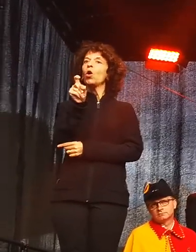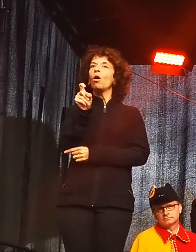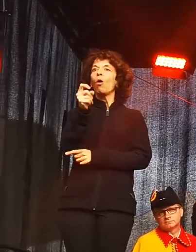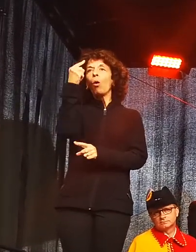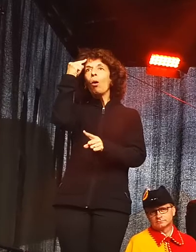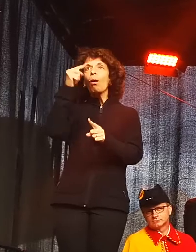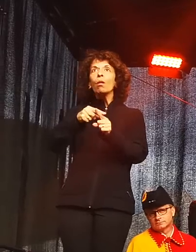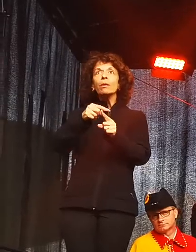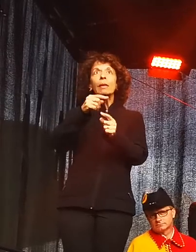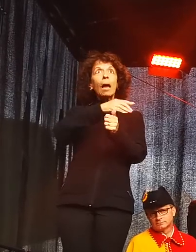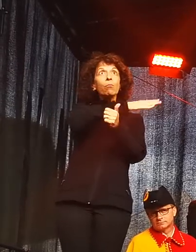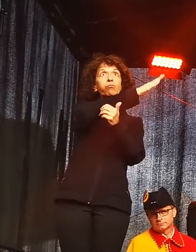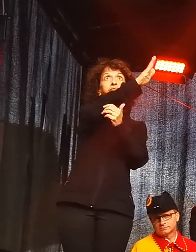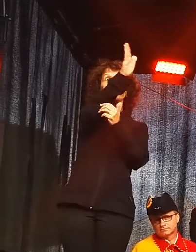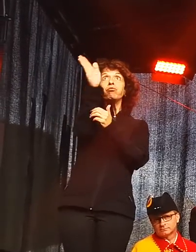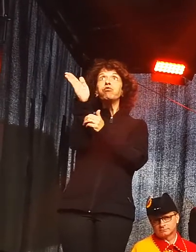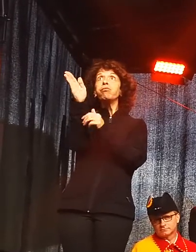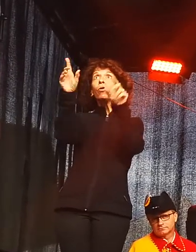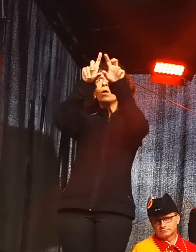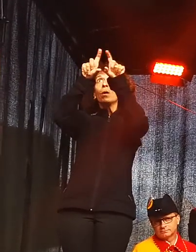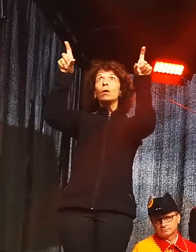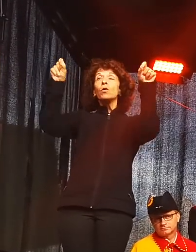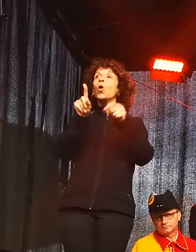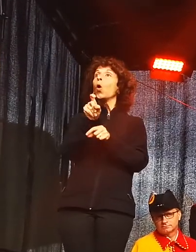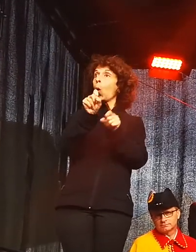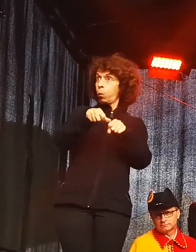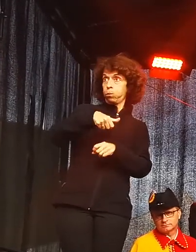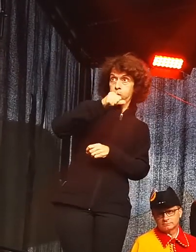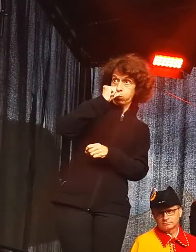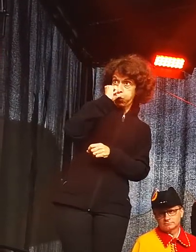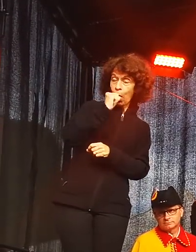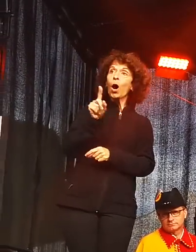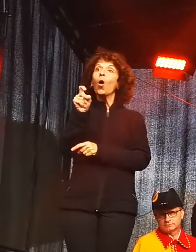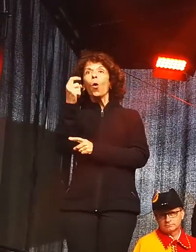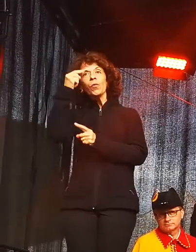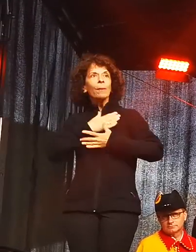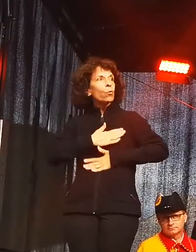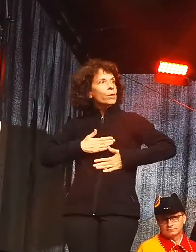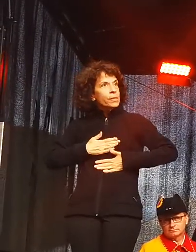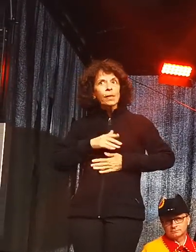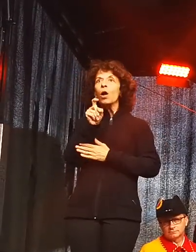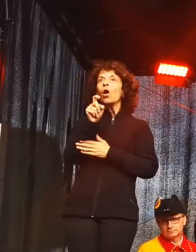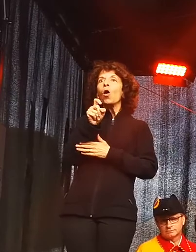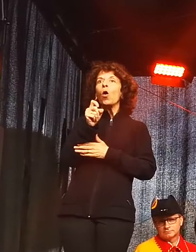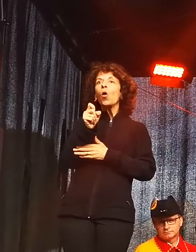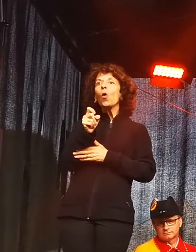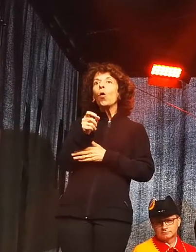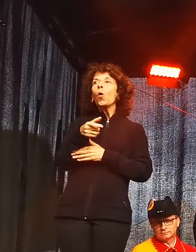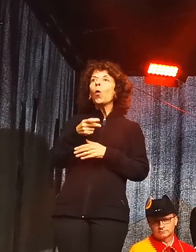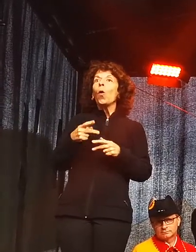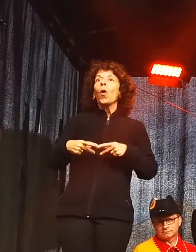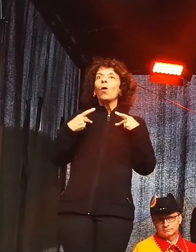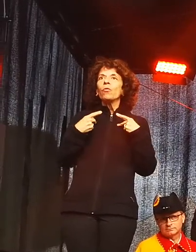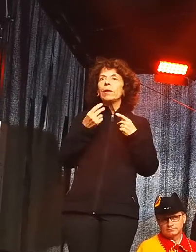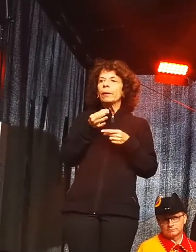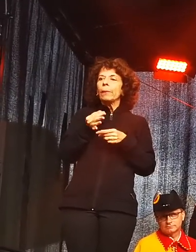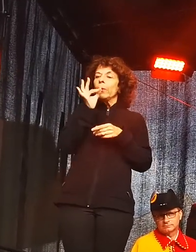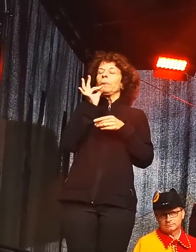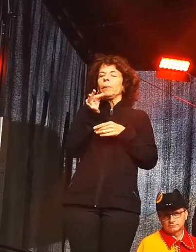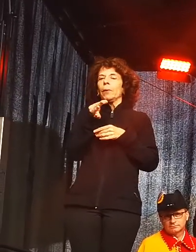très vaste. Quelle accroche retenir ? L'eau potable ? L'eau loisir ? L'eau de vie, j'en consomme un